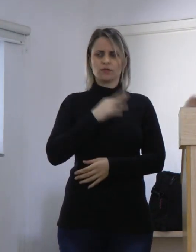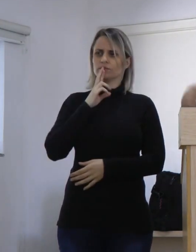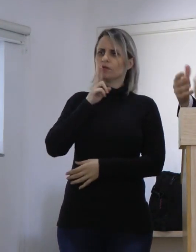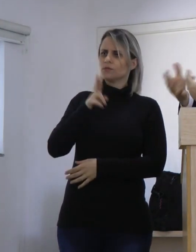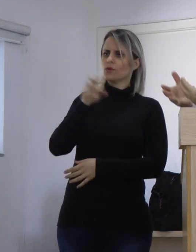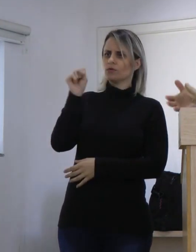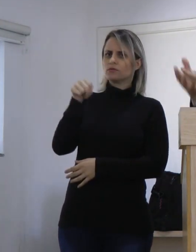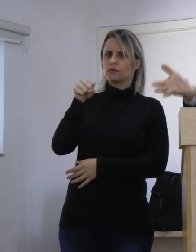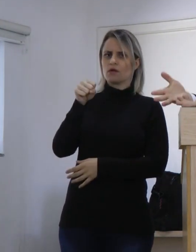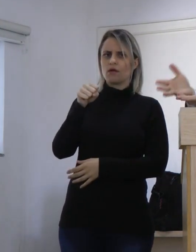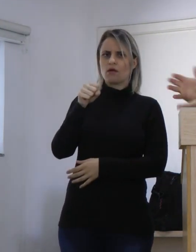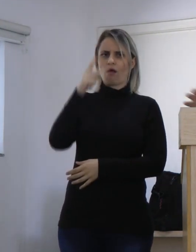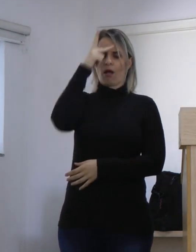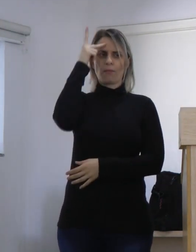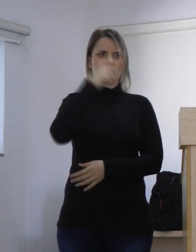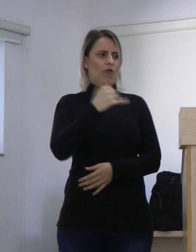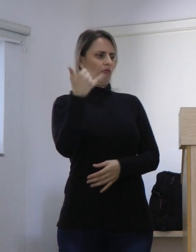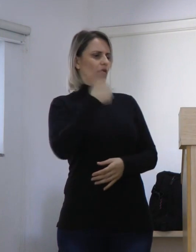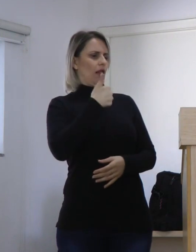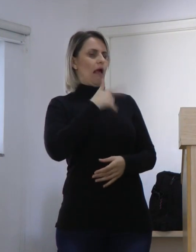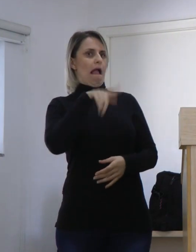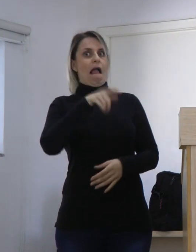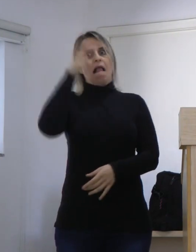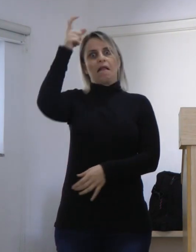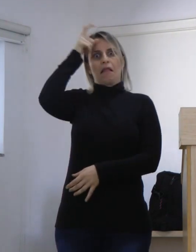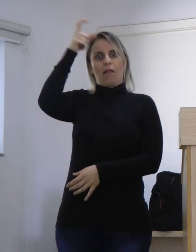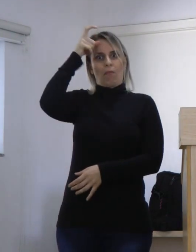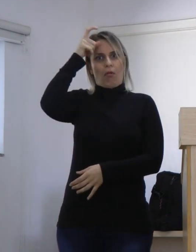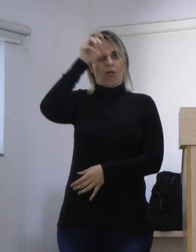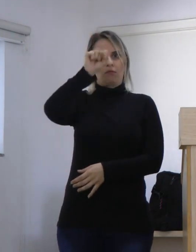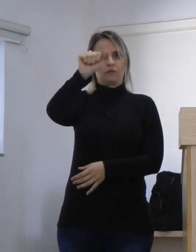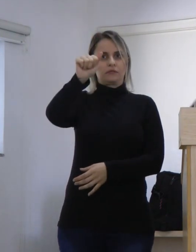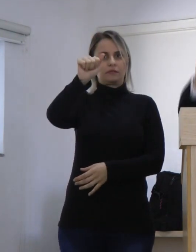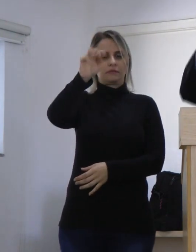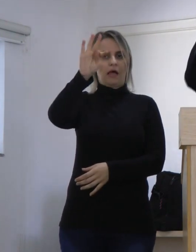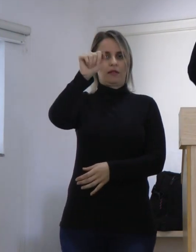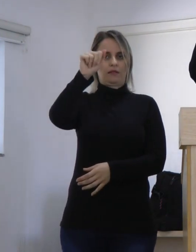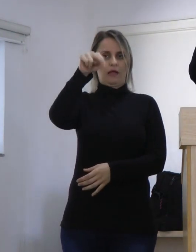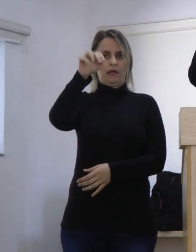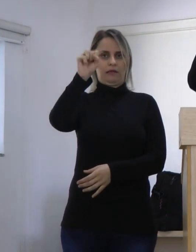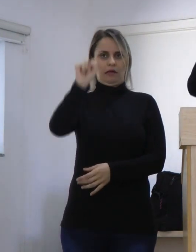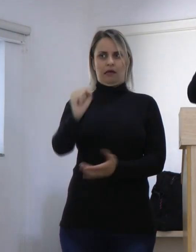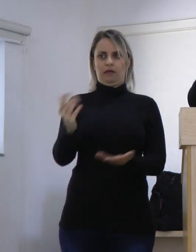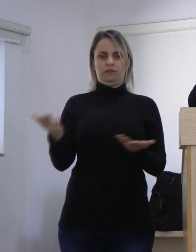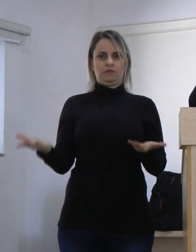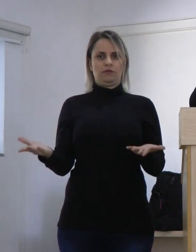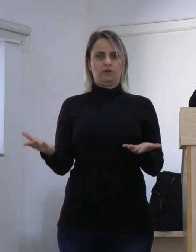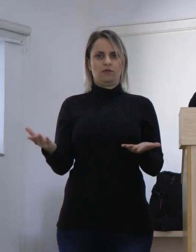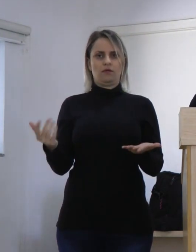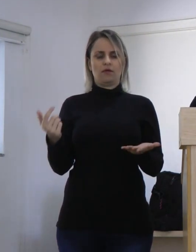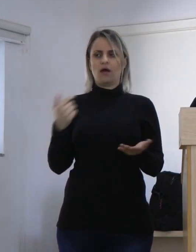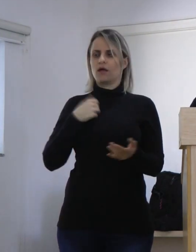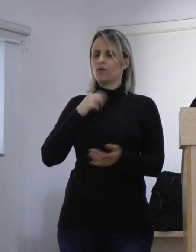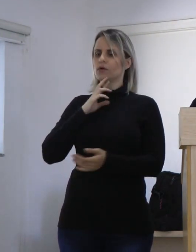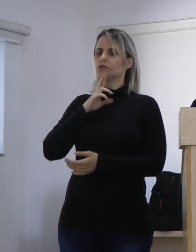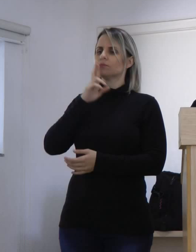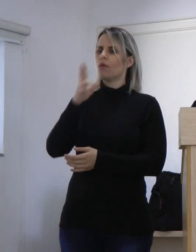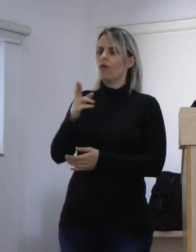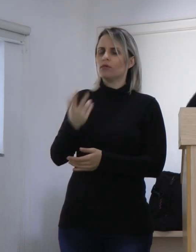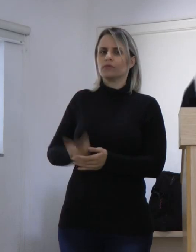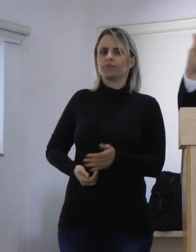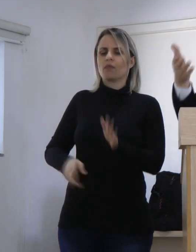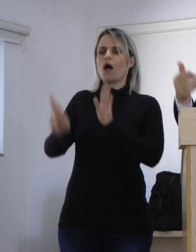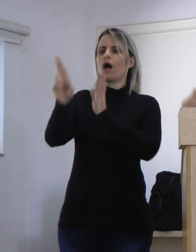Mas isso é coisa do demônio, isso é coisa do Satanás. E eu respondo: qual a regra que Jesus ensinou para saber quando se